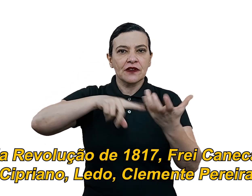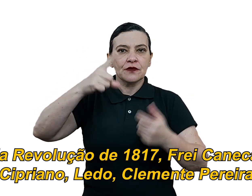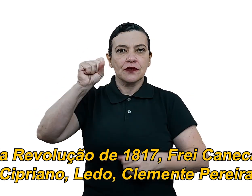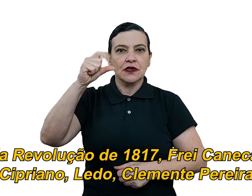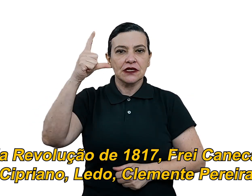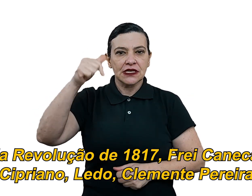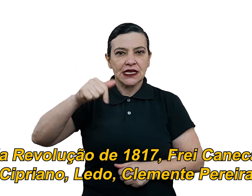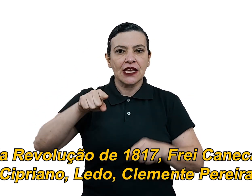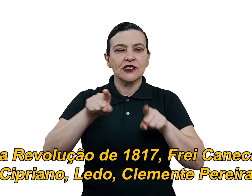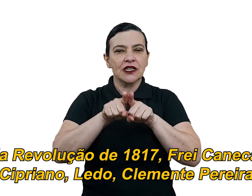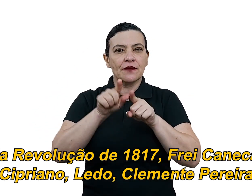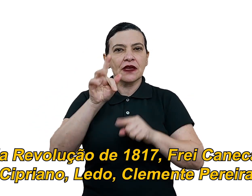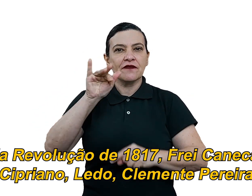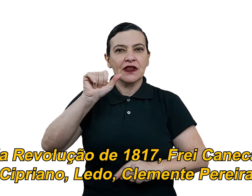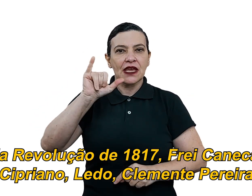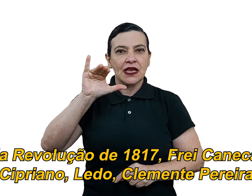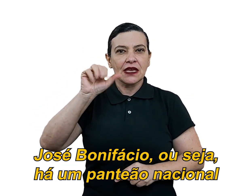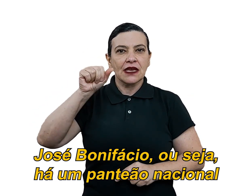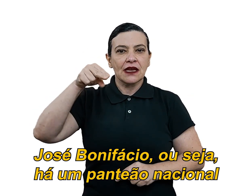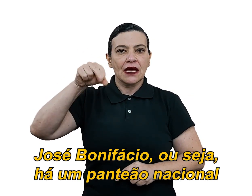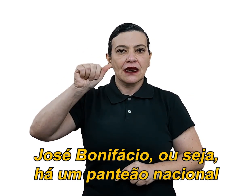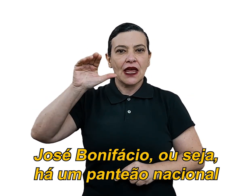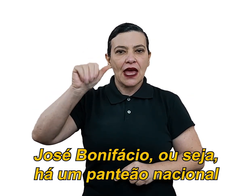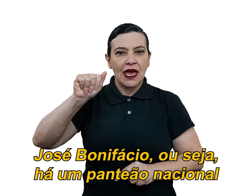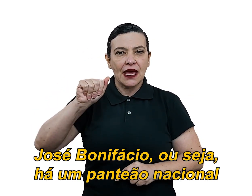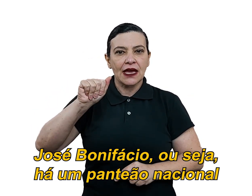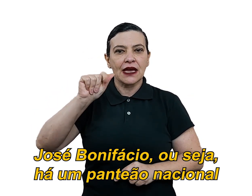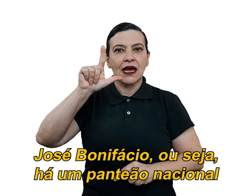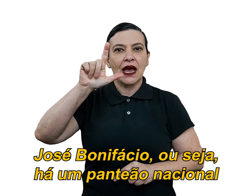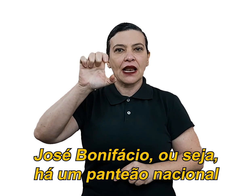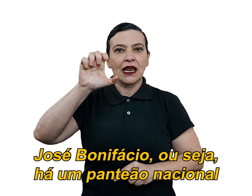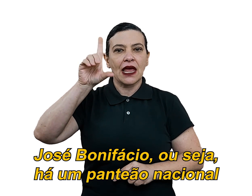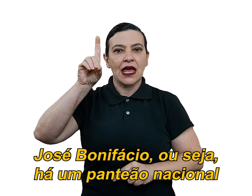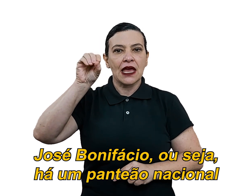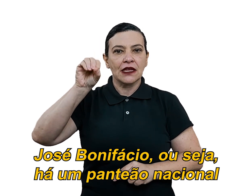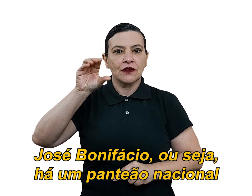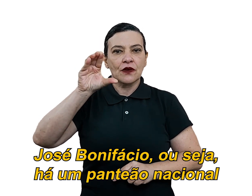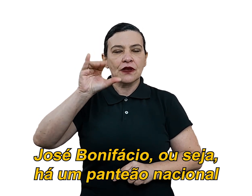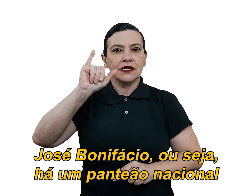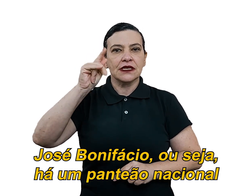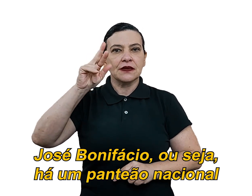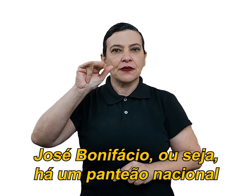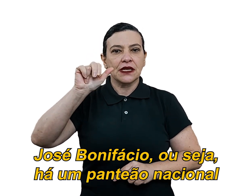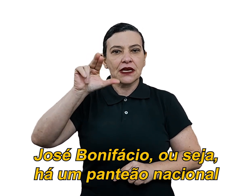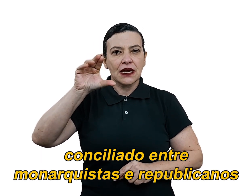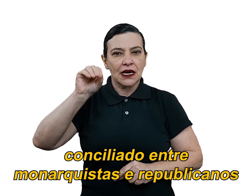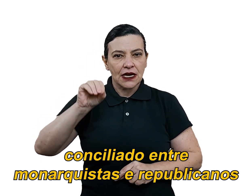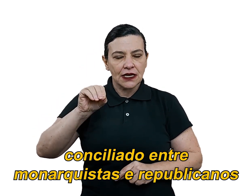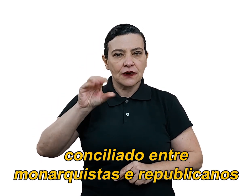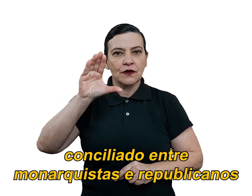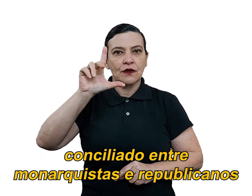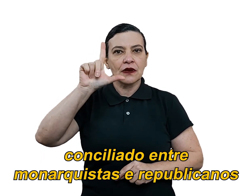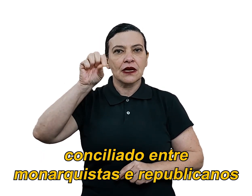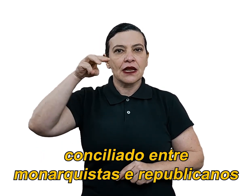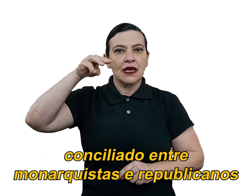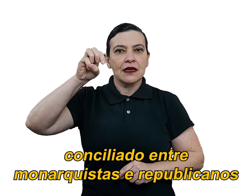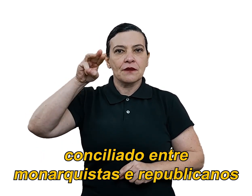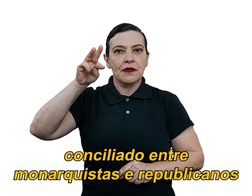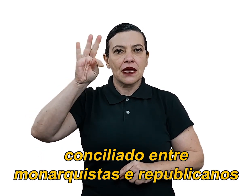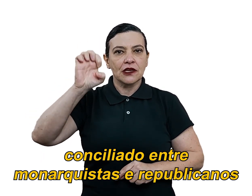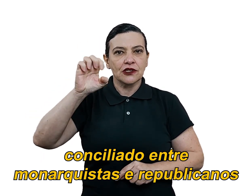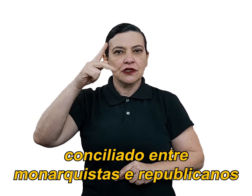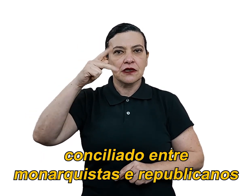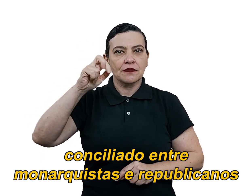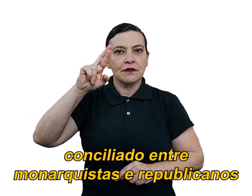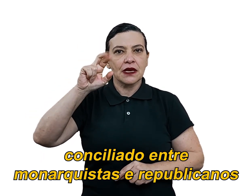Caneca, Cipriano, Ledo, Clemente Pereira, José Bonifácio, ou seja, há um panteão nacional